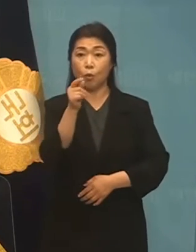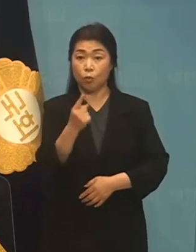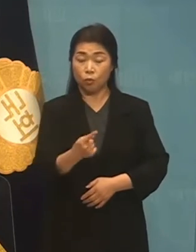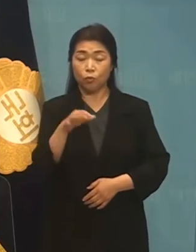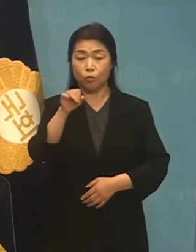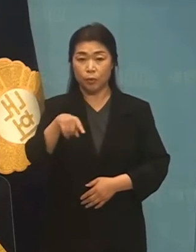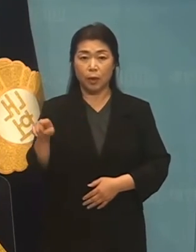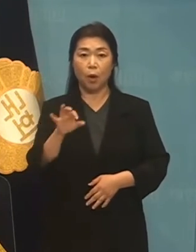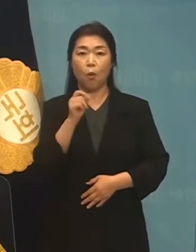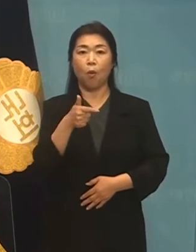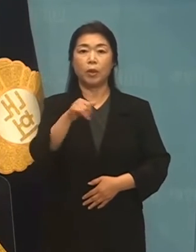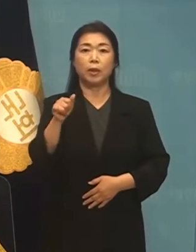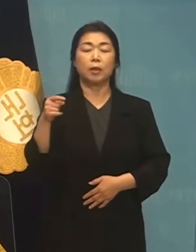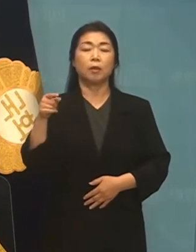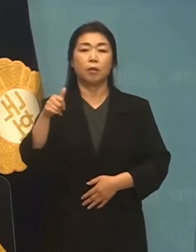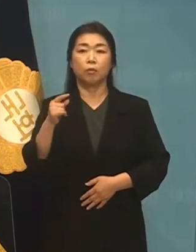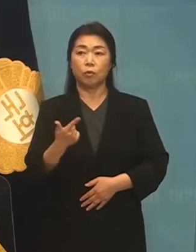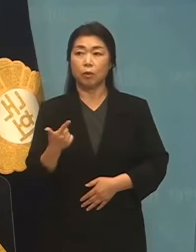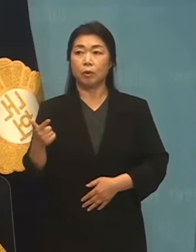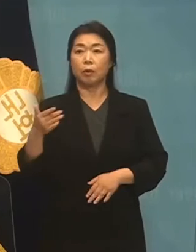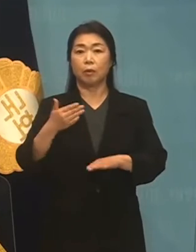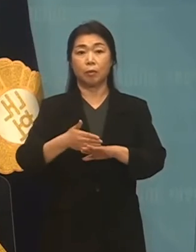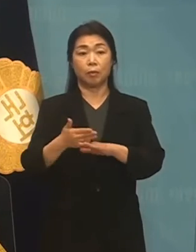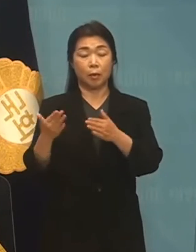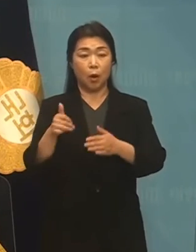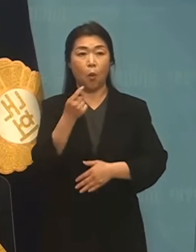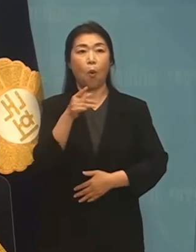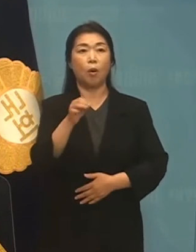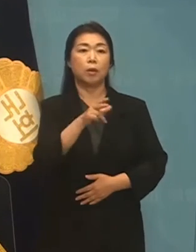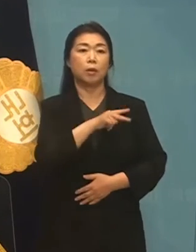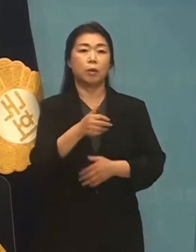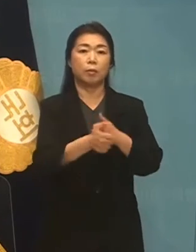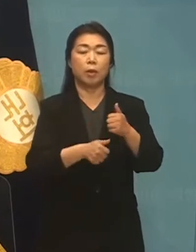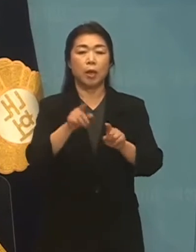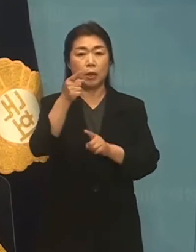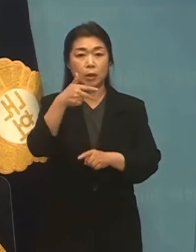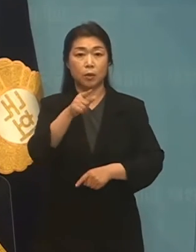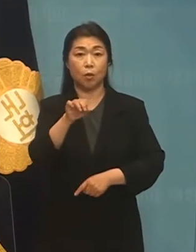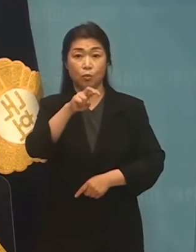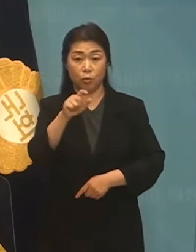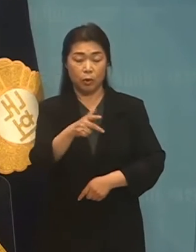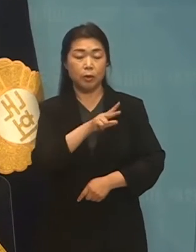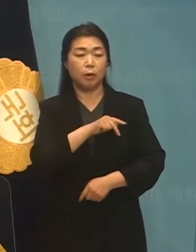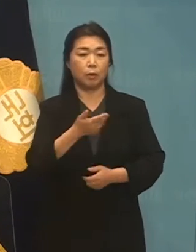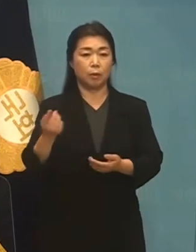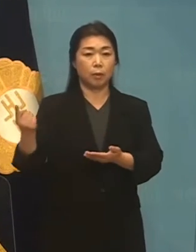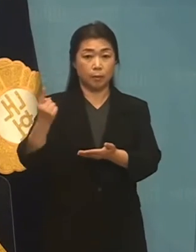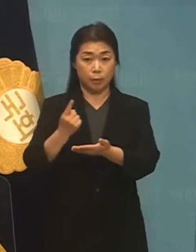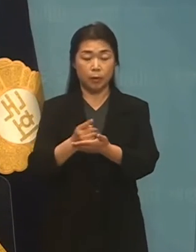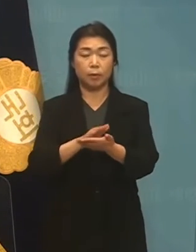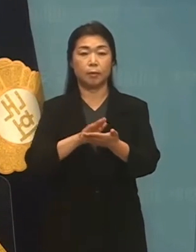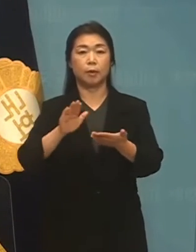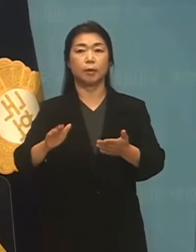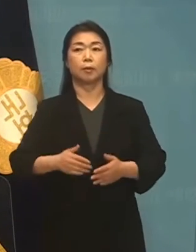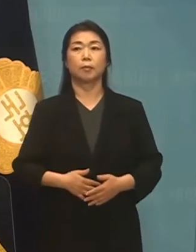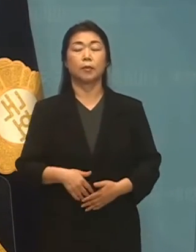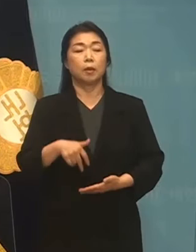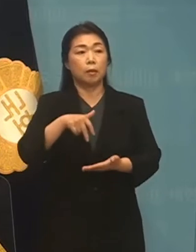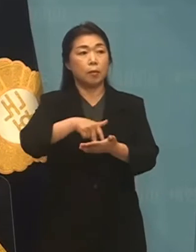오셨습니다. 오기영 의원님 감사드리고 홍성국 의원님 오셨고요. 이정근 의원입니다. 저희